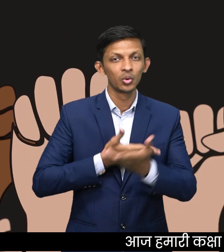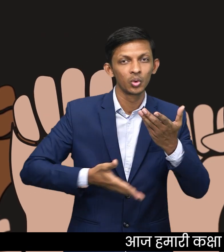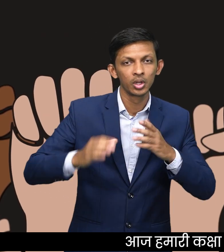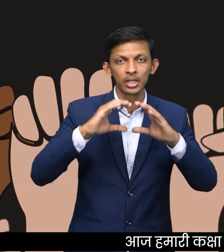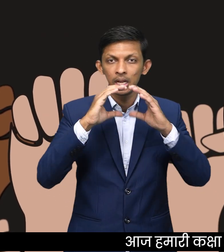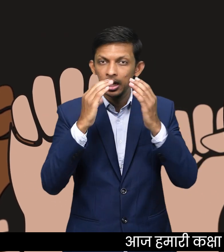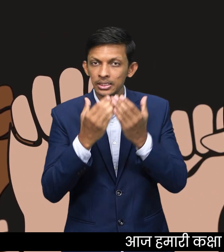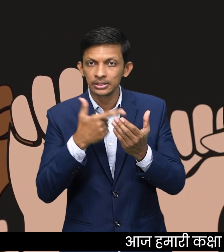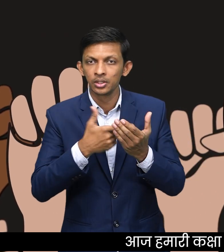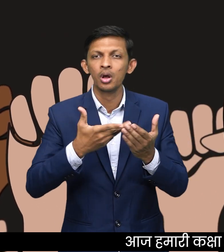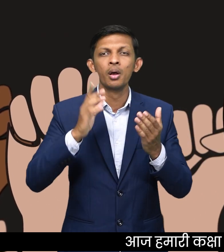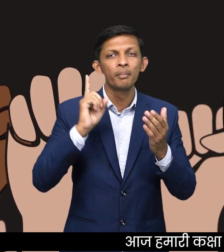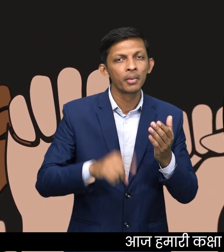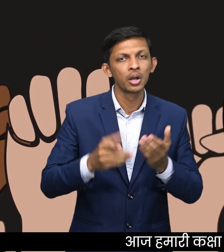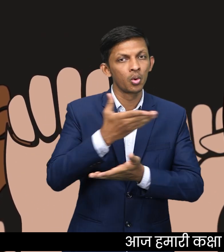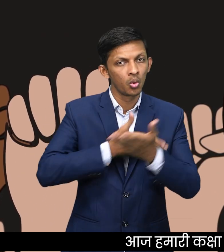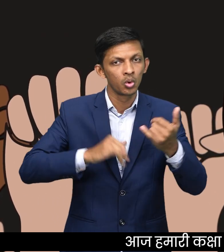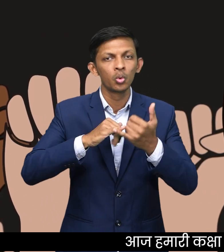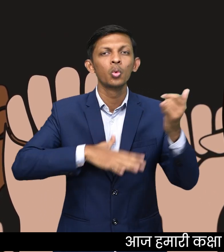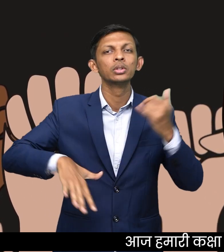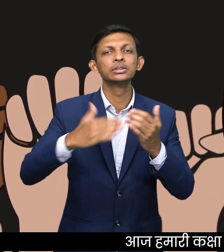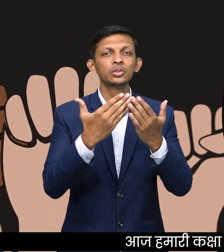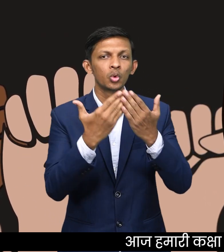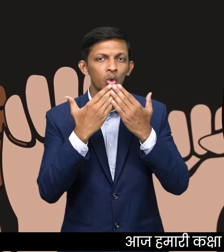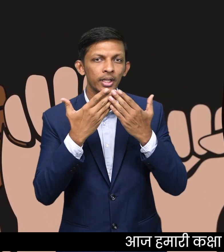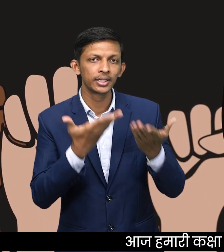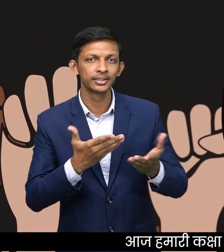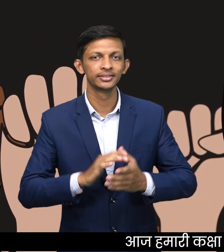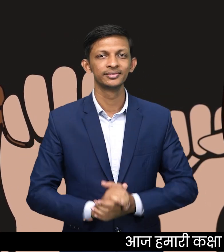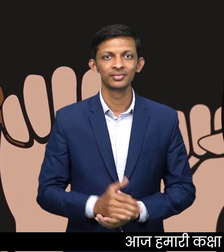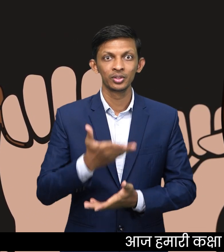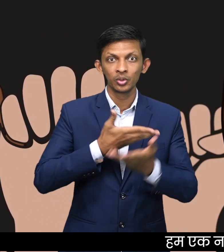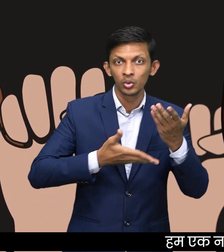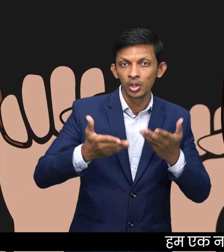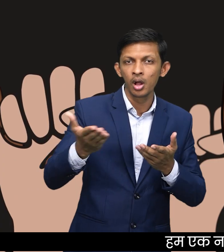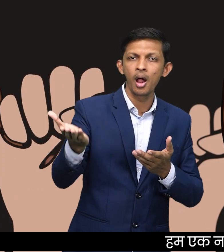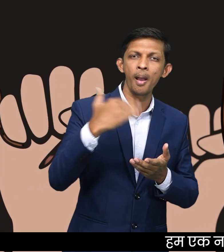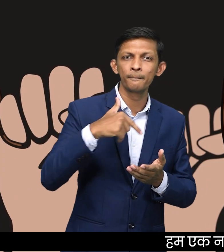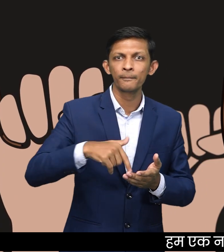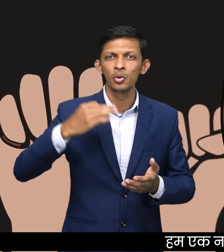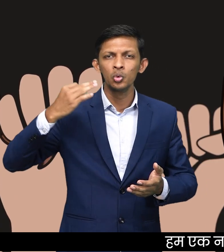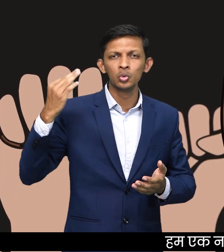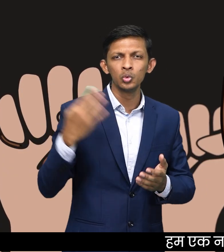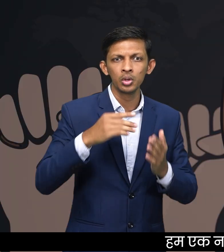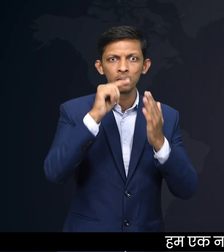आज हमारी कक्षा हमारे सामाजिक अध्ययन की होगी। हम एक नए अध्याय के साथ आए